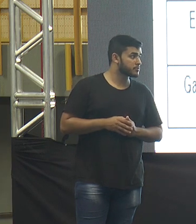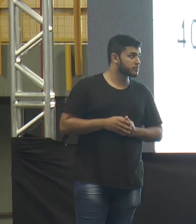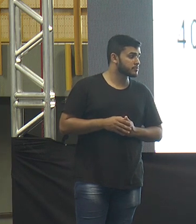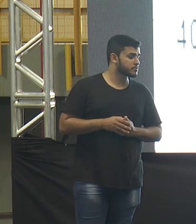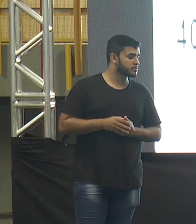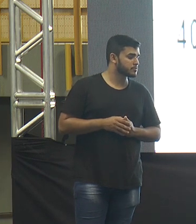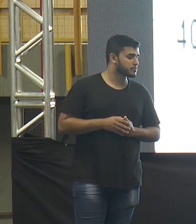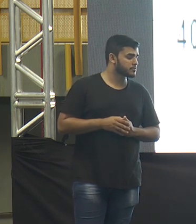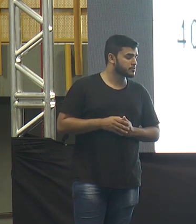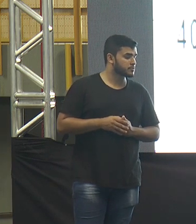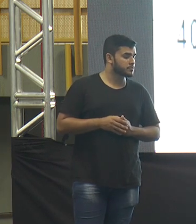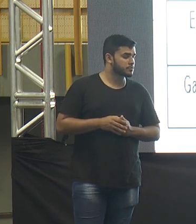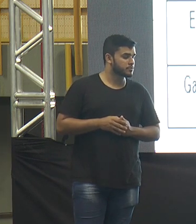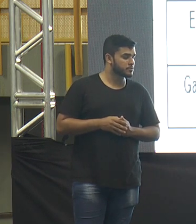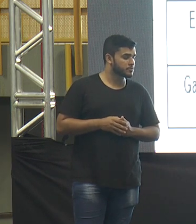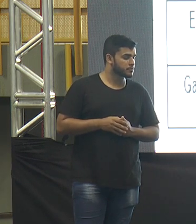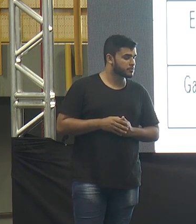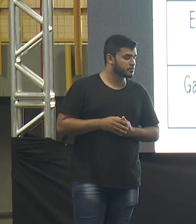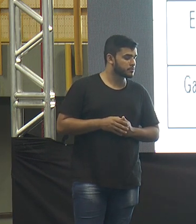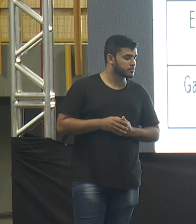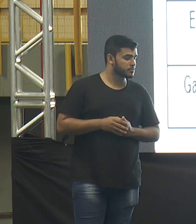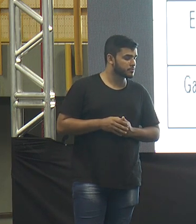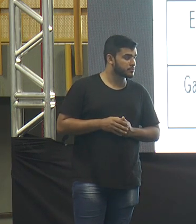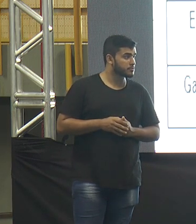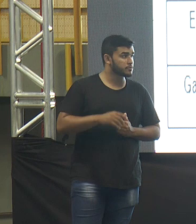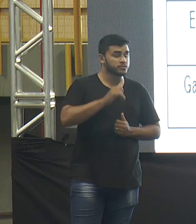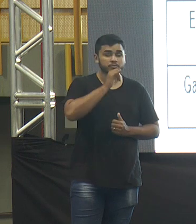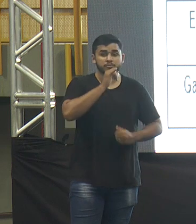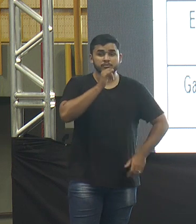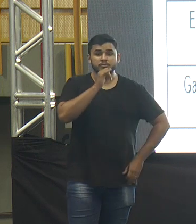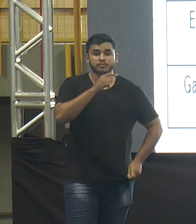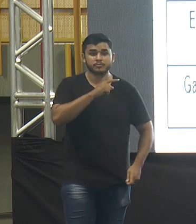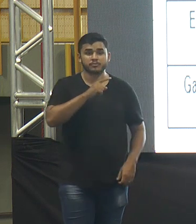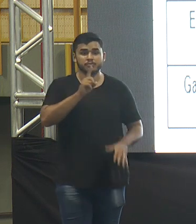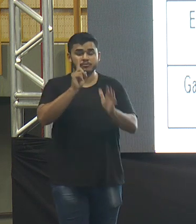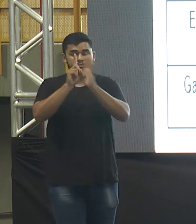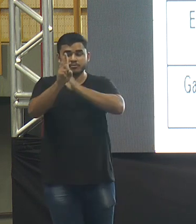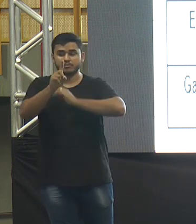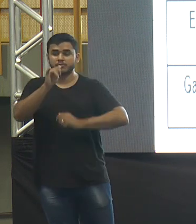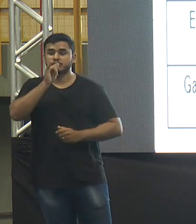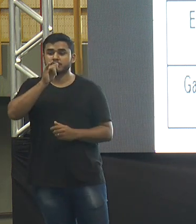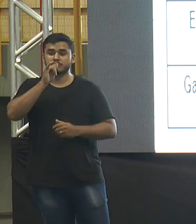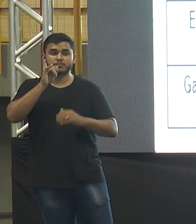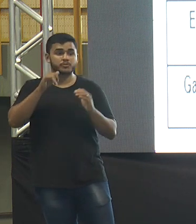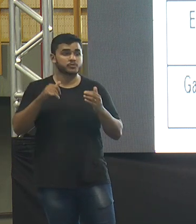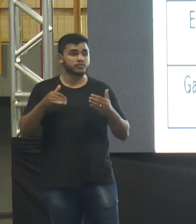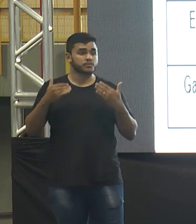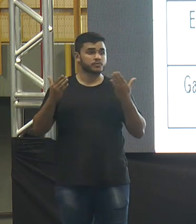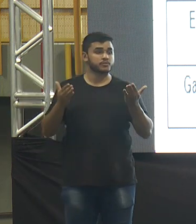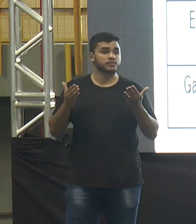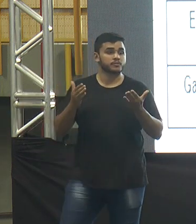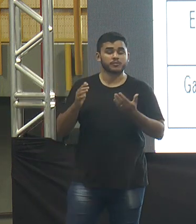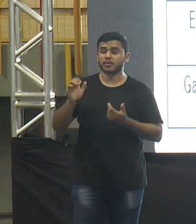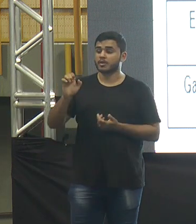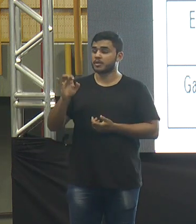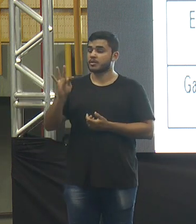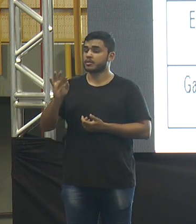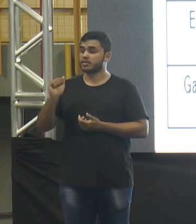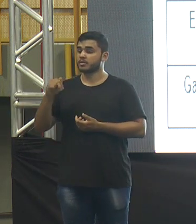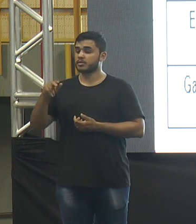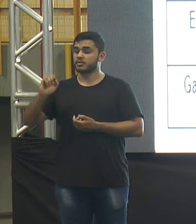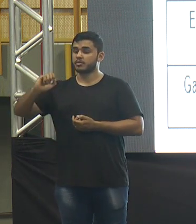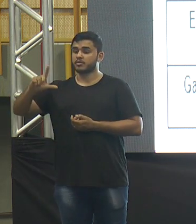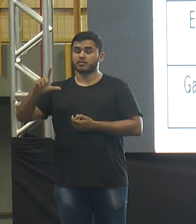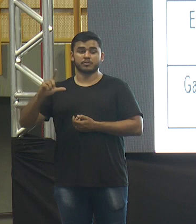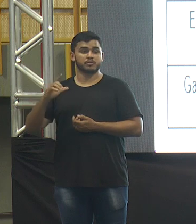cá. O que é que ele me perguntou? Acabei esquecendo de colocar. Ele perguntou o seguinte, ó. Qual o volume em litros de álcool que foi consumido no